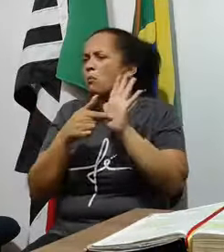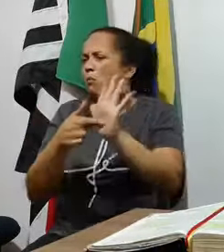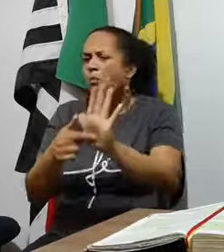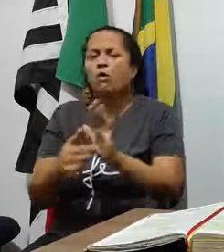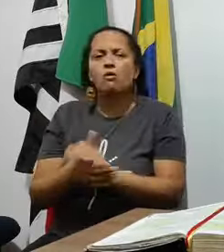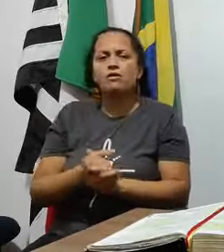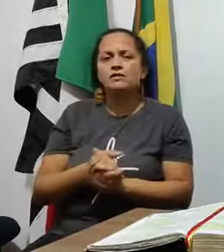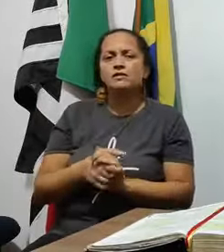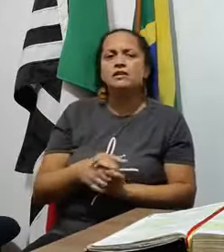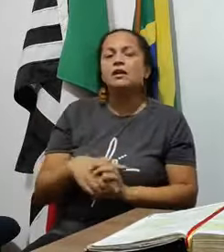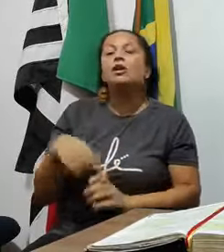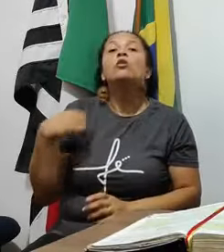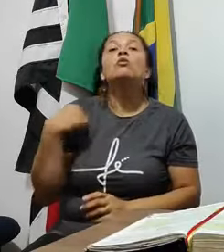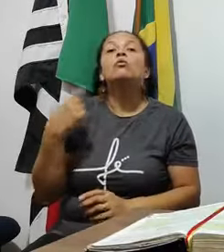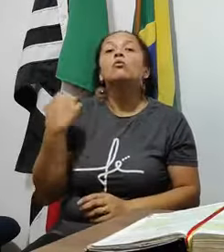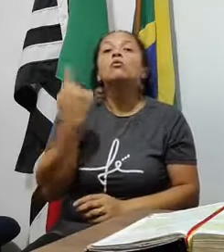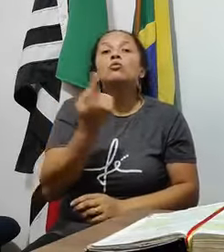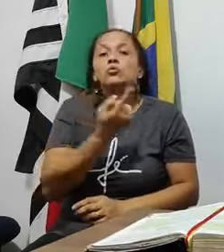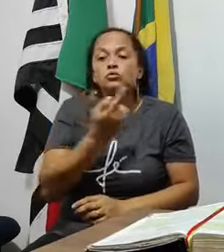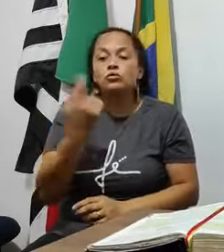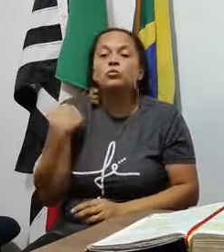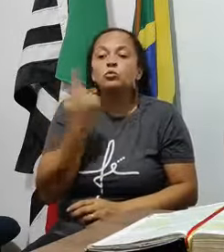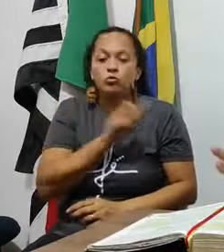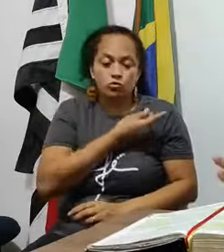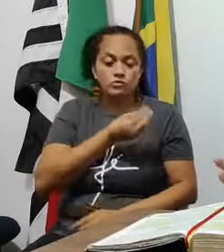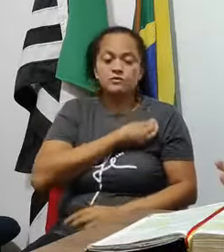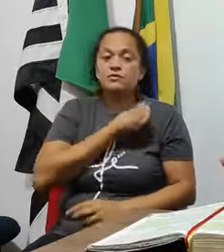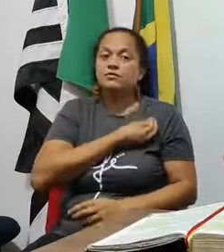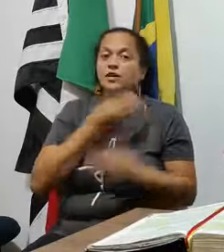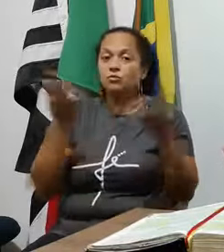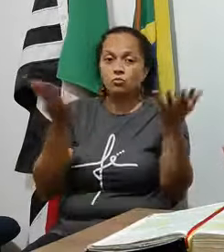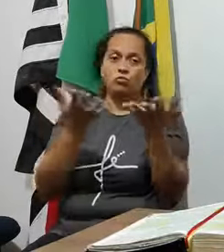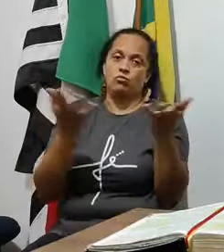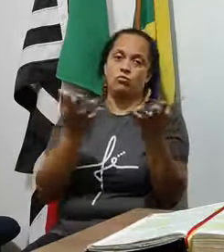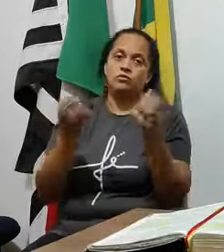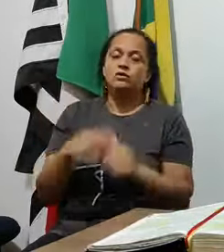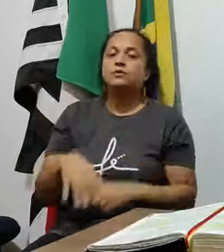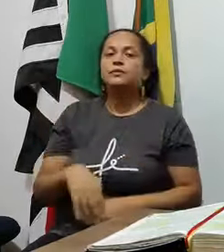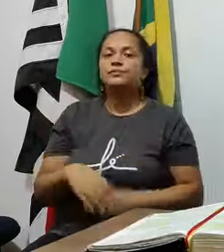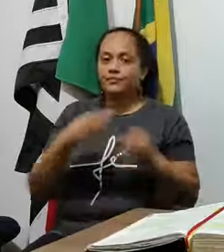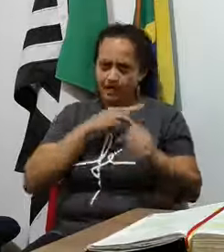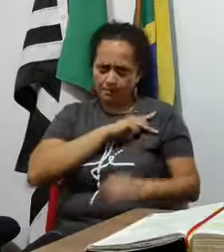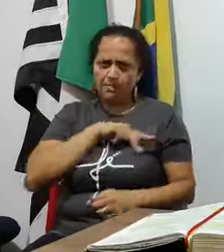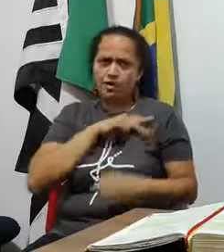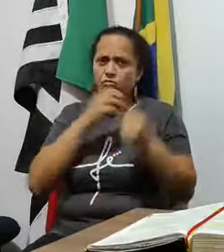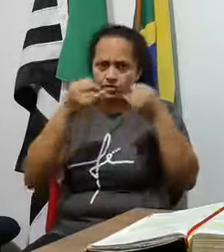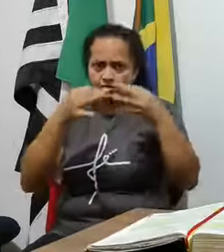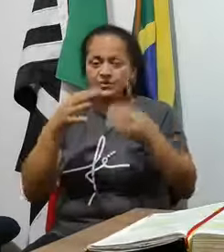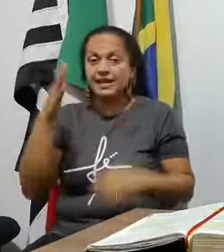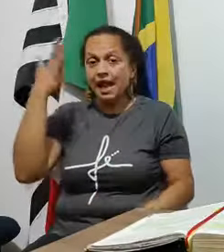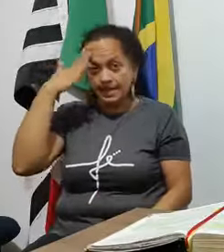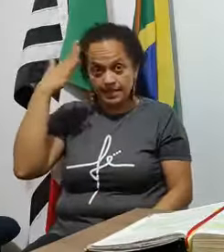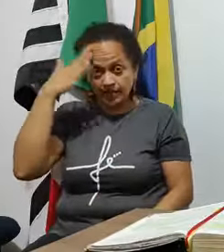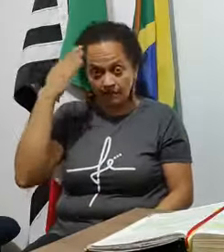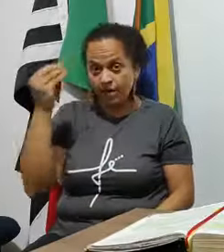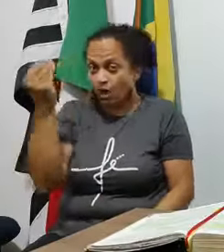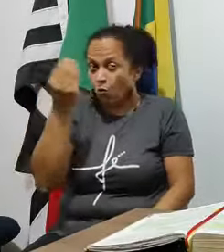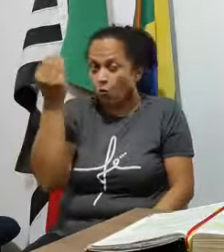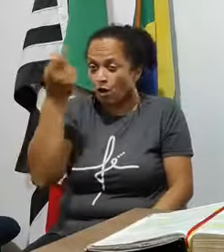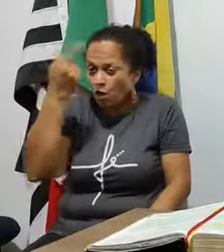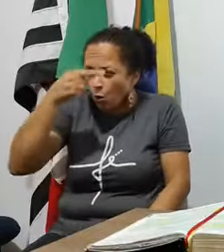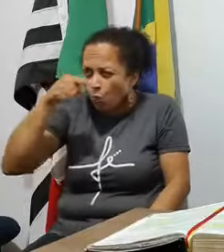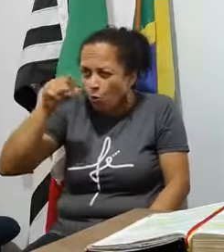tempo atual que nós estamos vivendo. Ele diz, olha, saiba, porém, que nos últimos tempos, os últimos dias, nós estamos